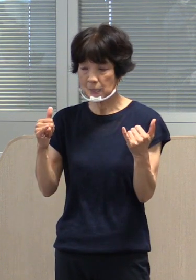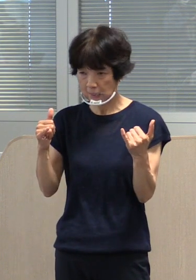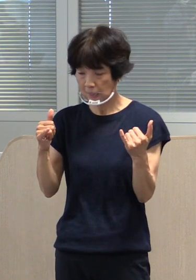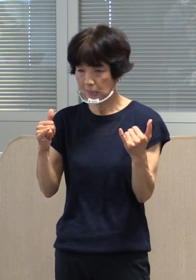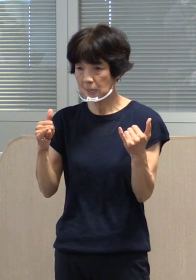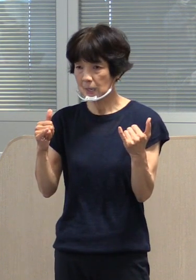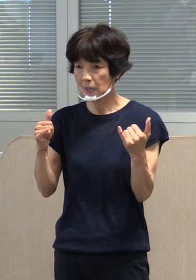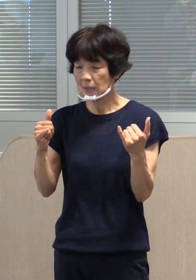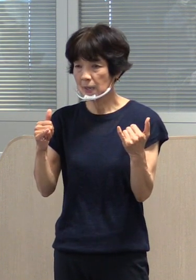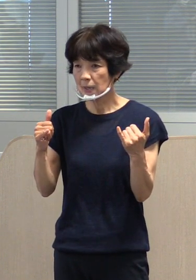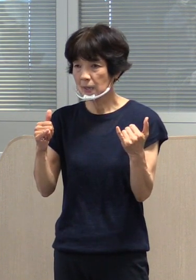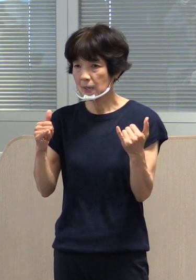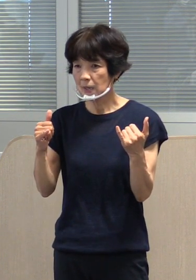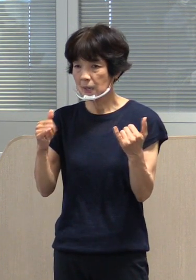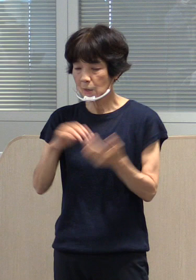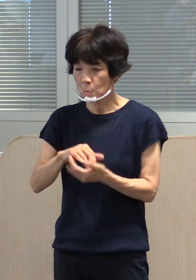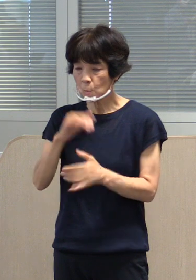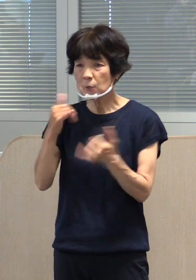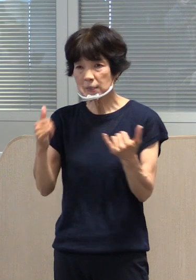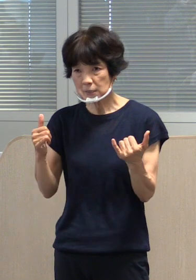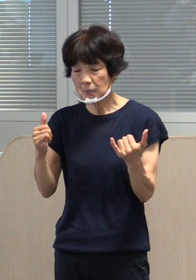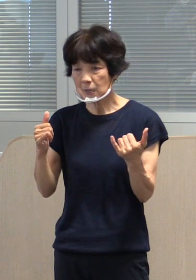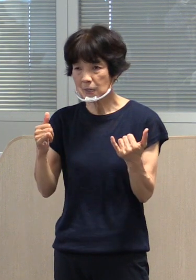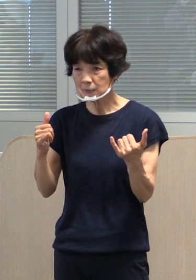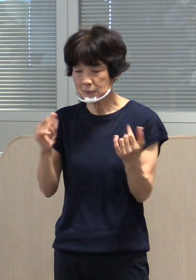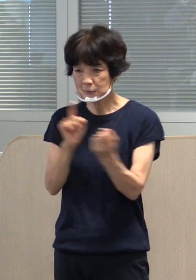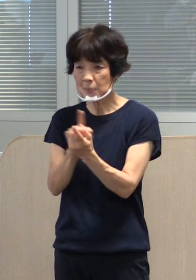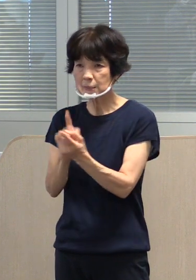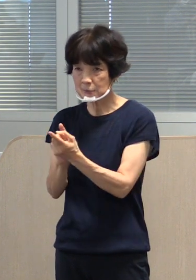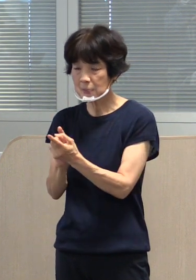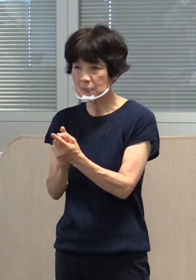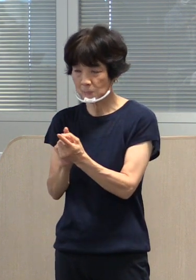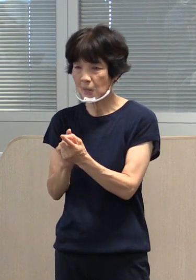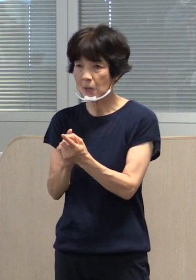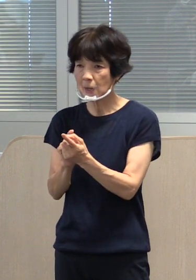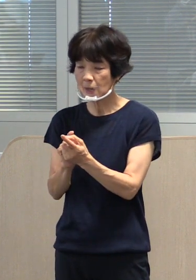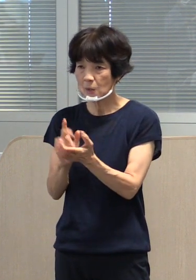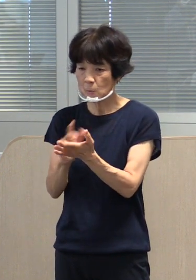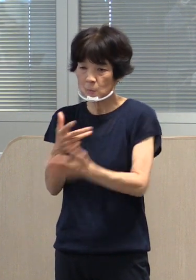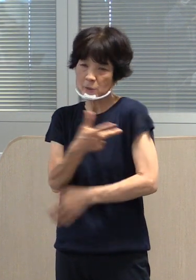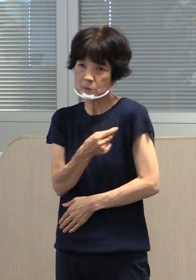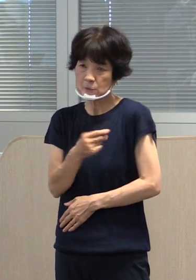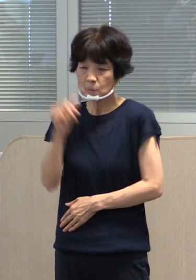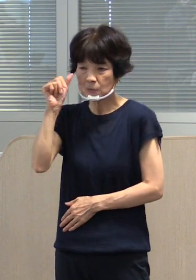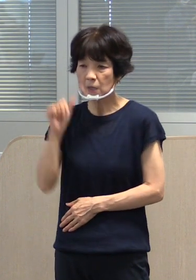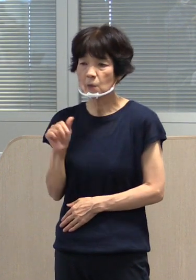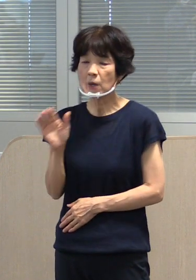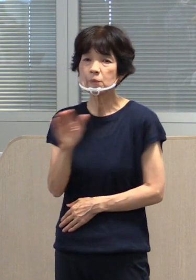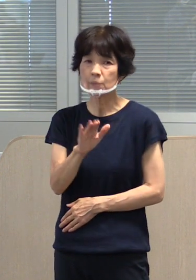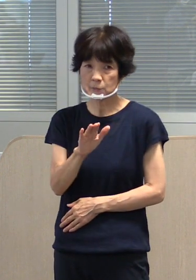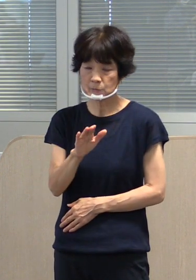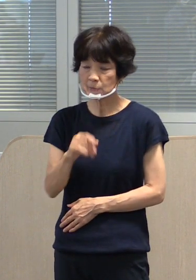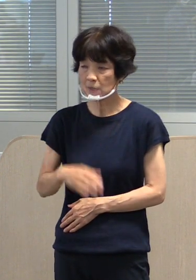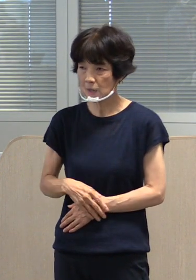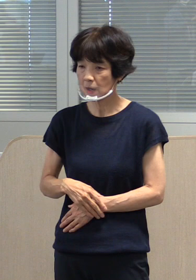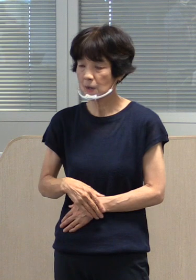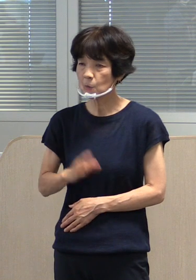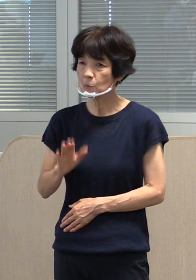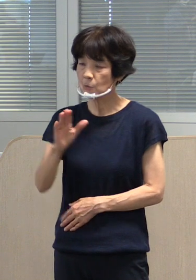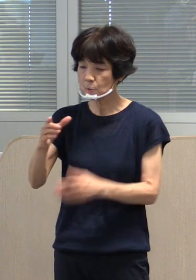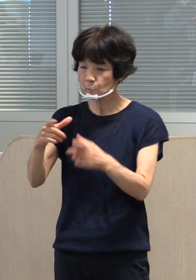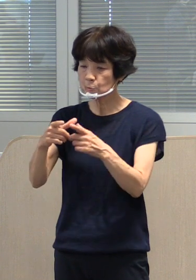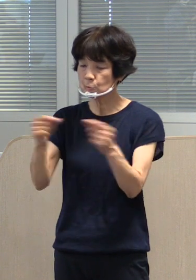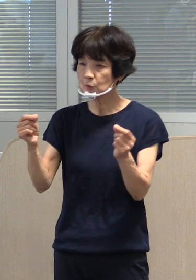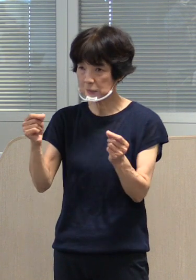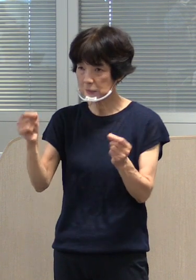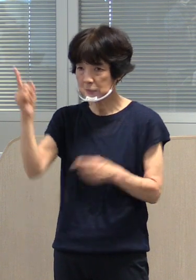ね慣れていますんでなんとかですねワクチンをですね国が確保